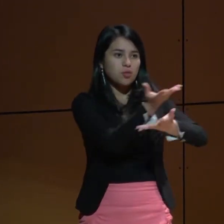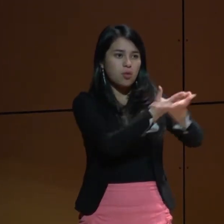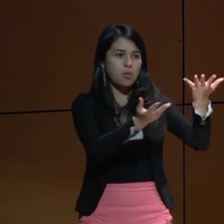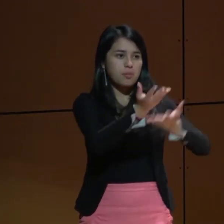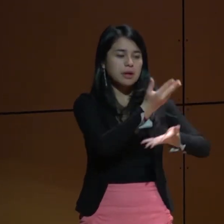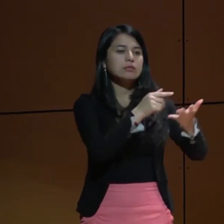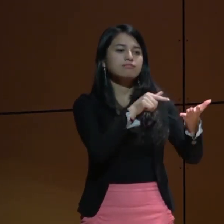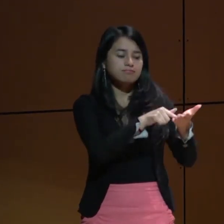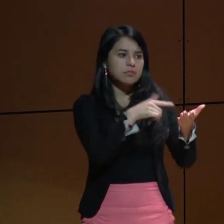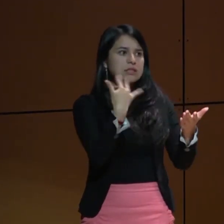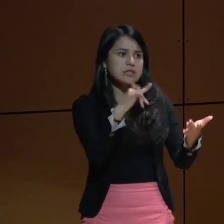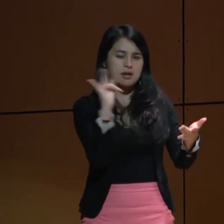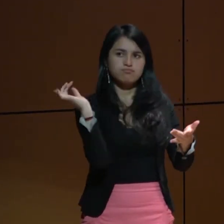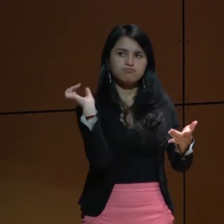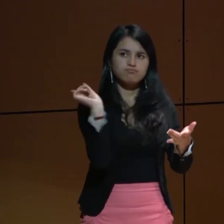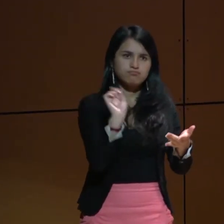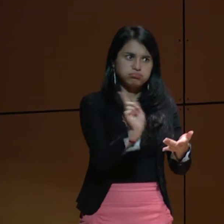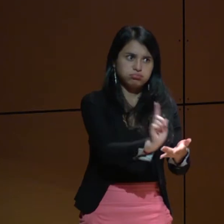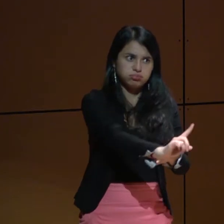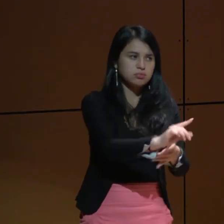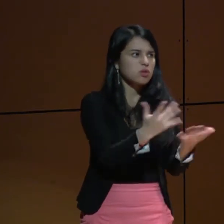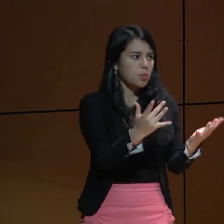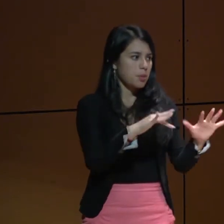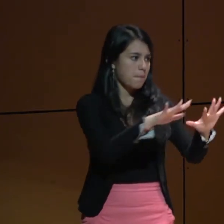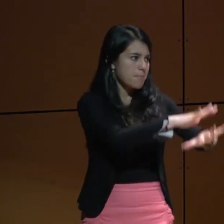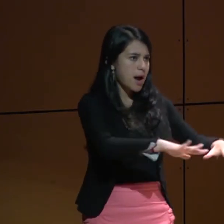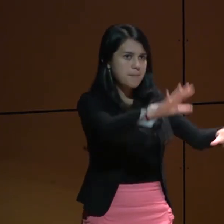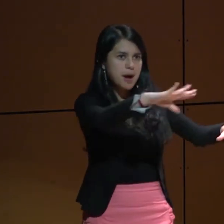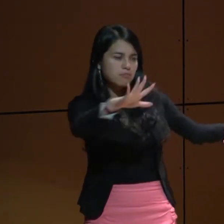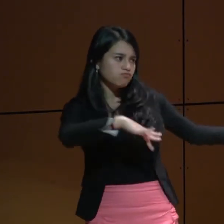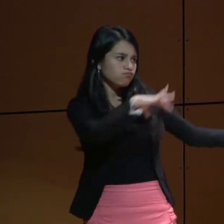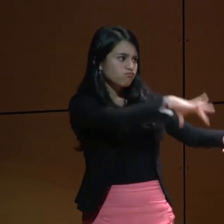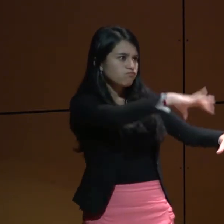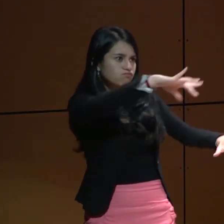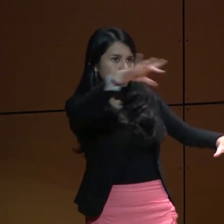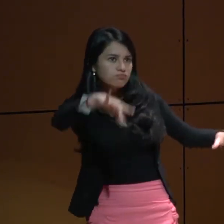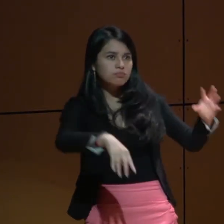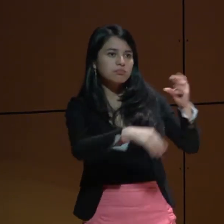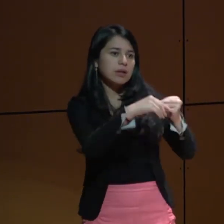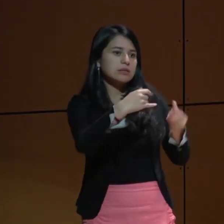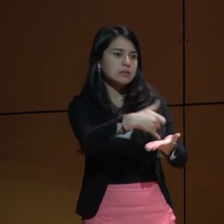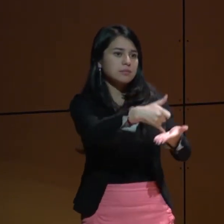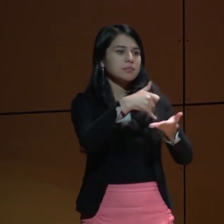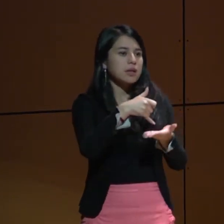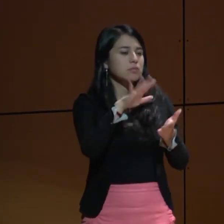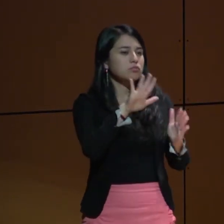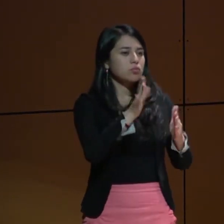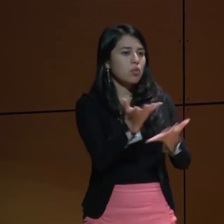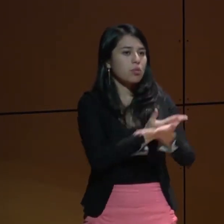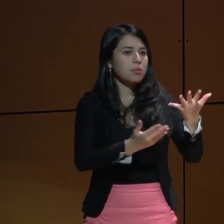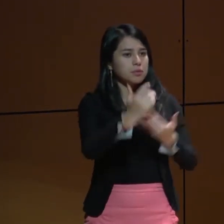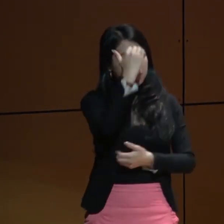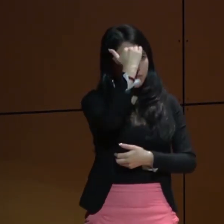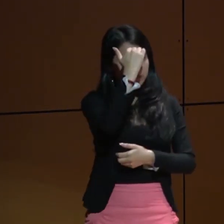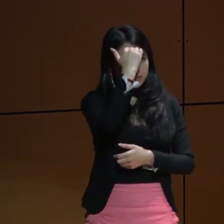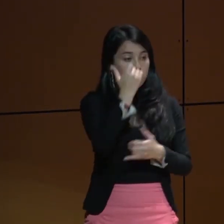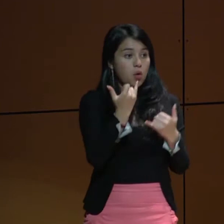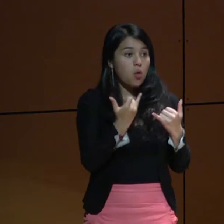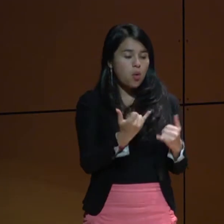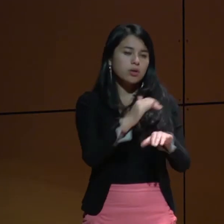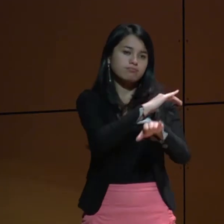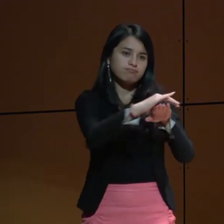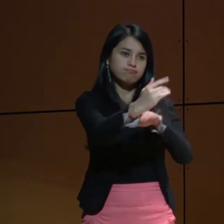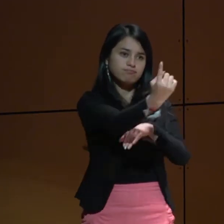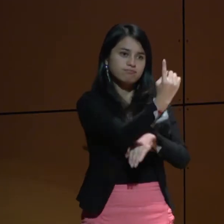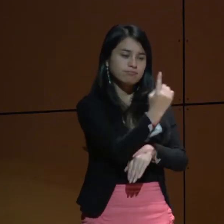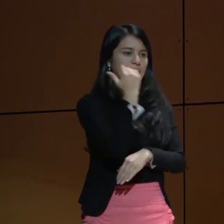Compartir, desde muchos espacios, principalmente desde el premio Compartir al Maestro. Vamos a invitar a